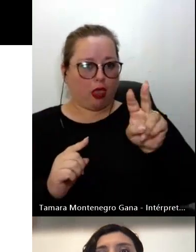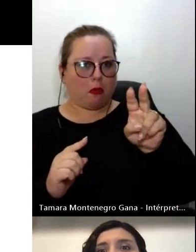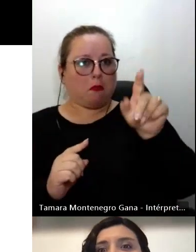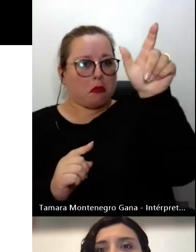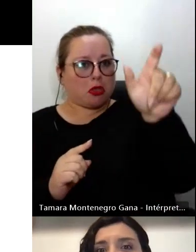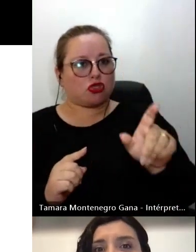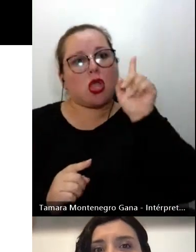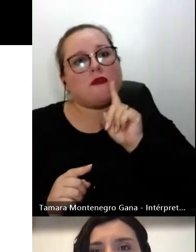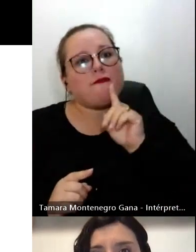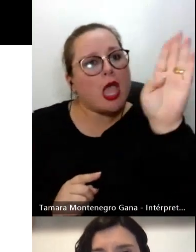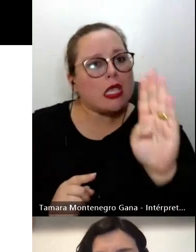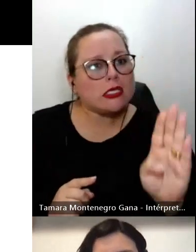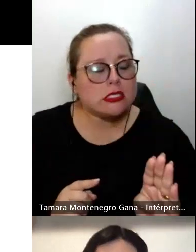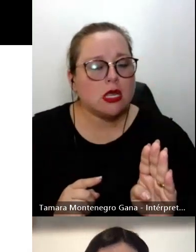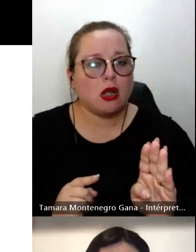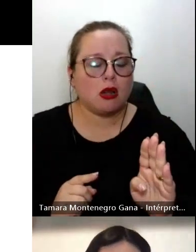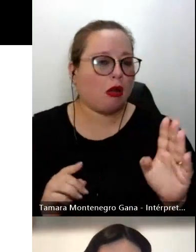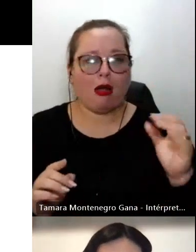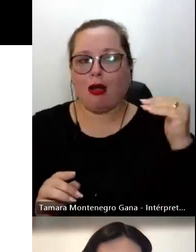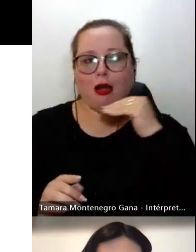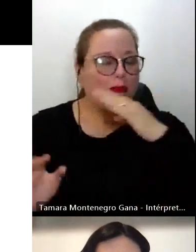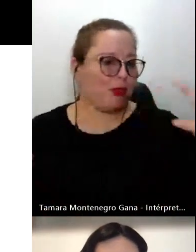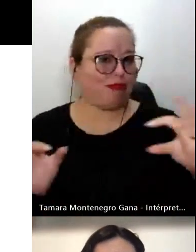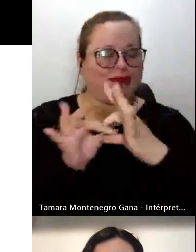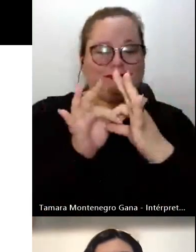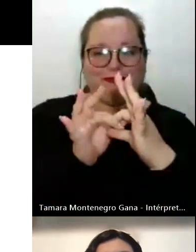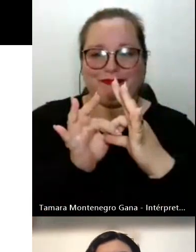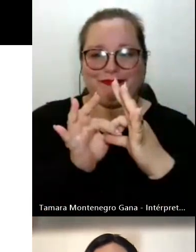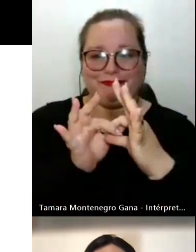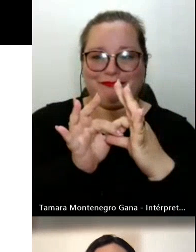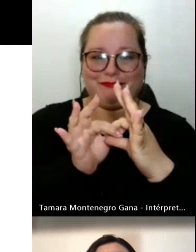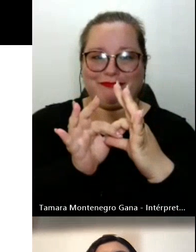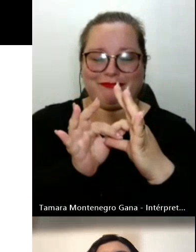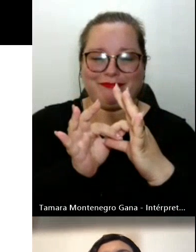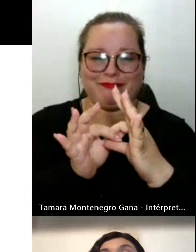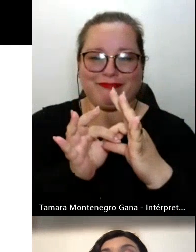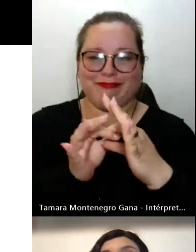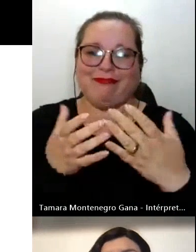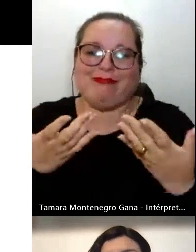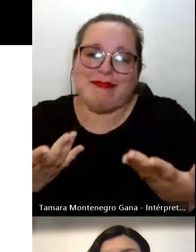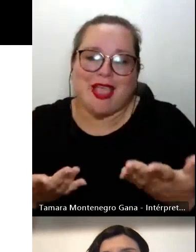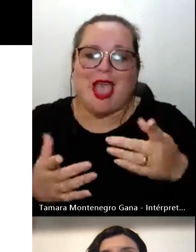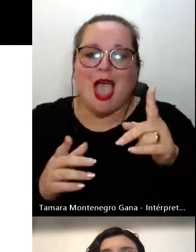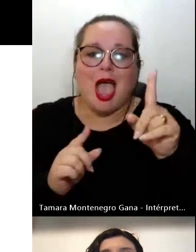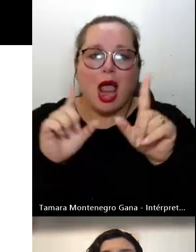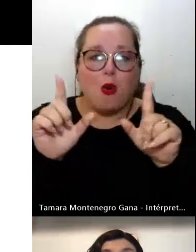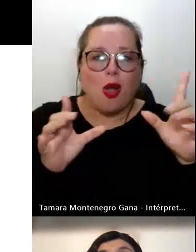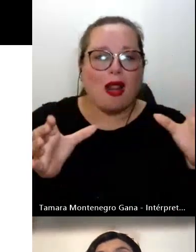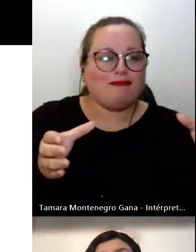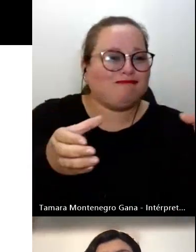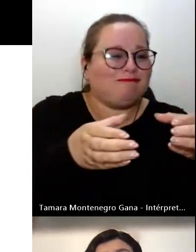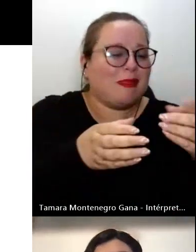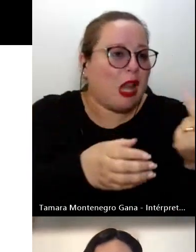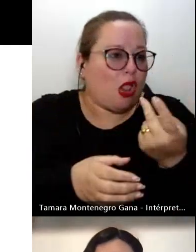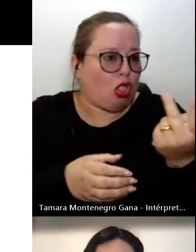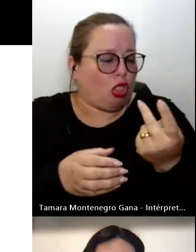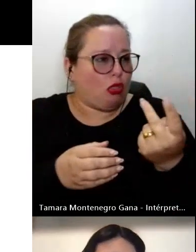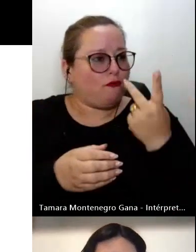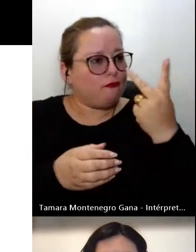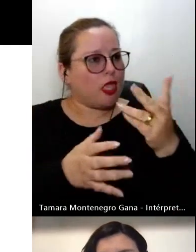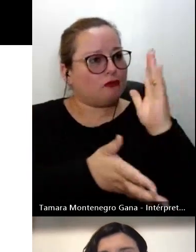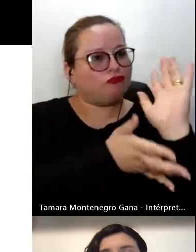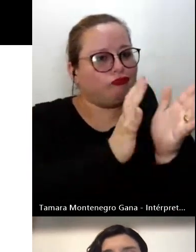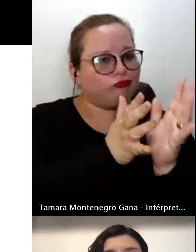y de inmediato se produce una conexión, ¿no? Hay algo que nos une, dicen los